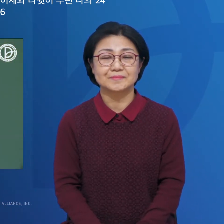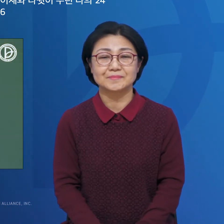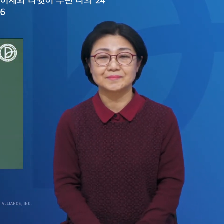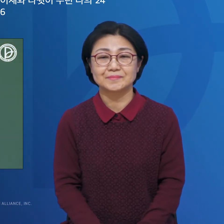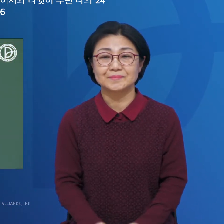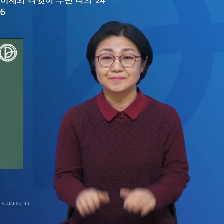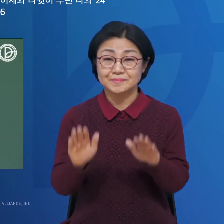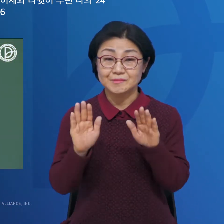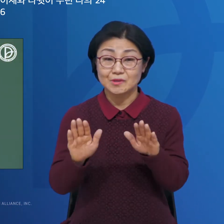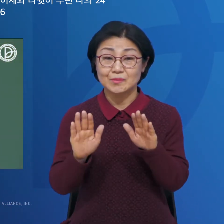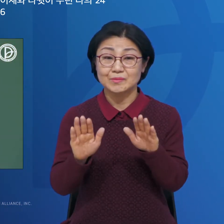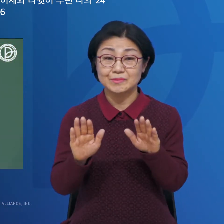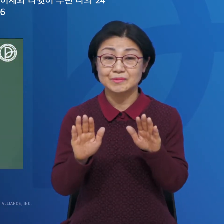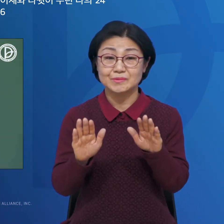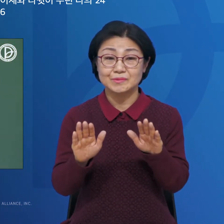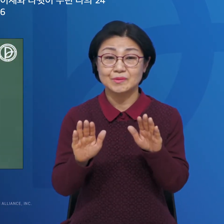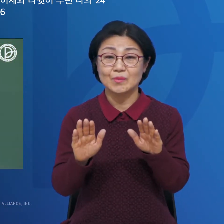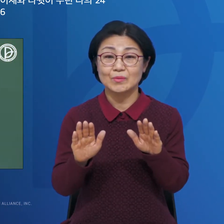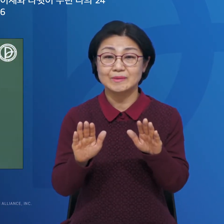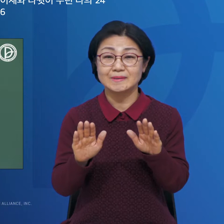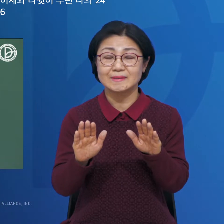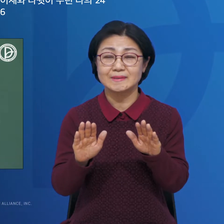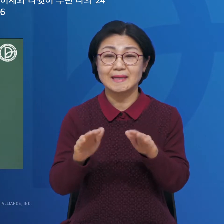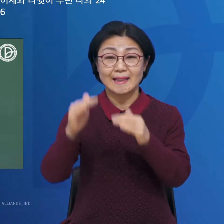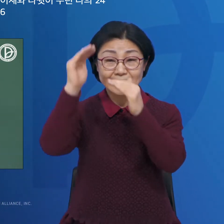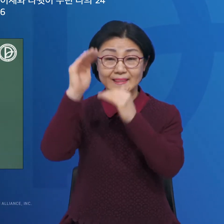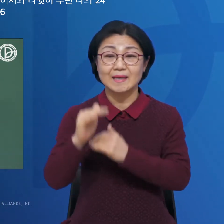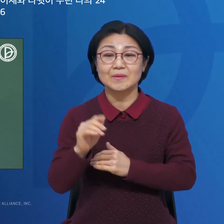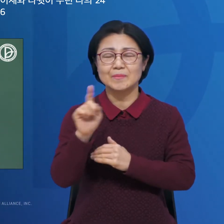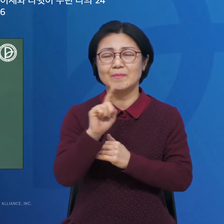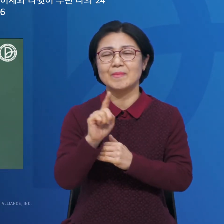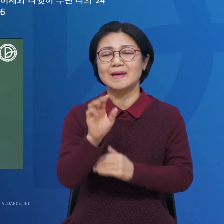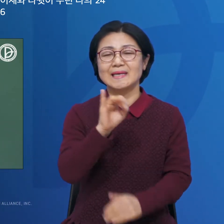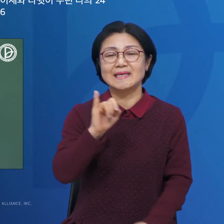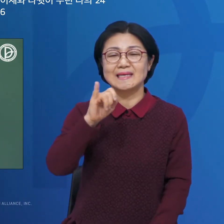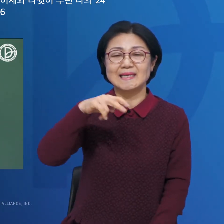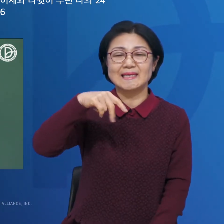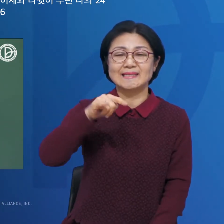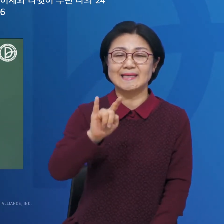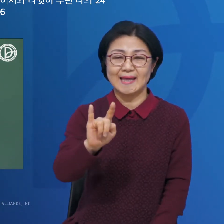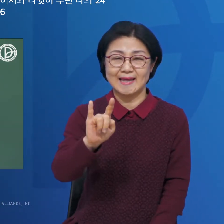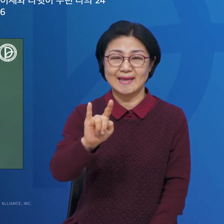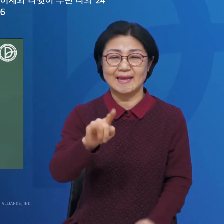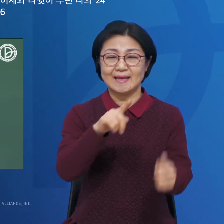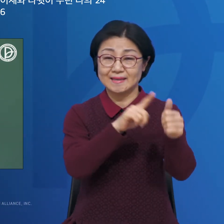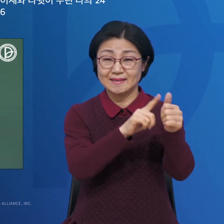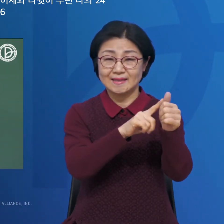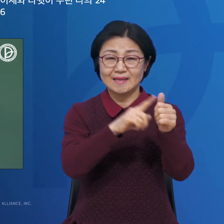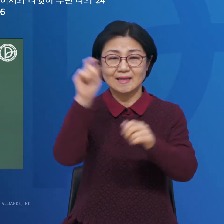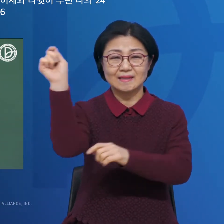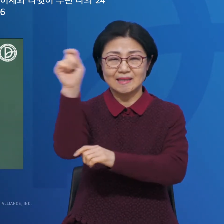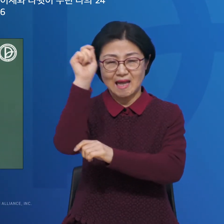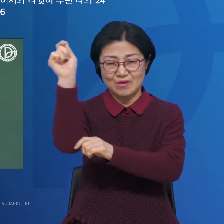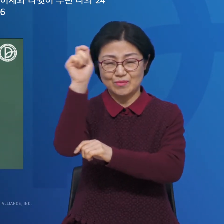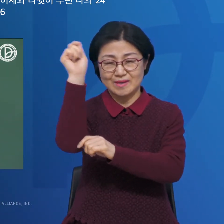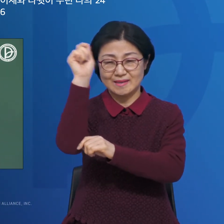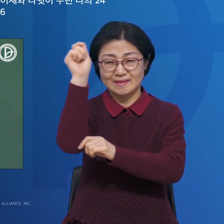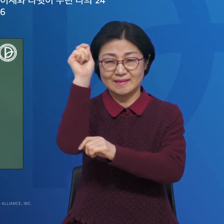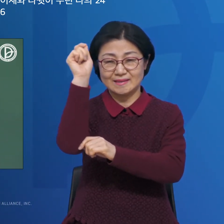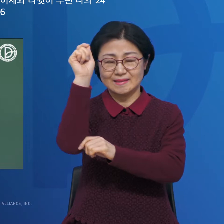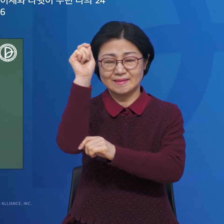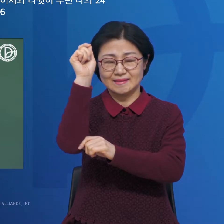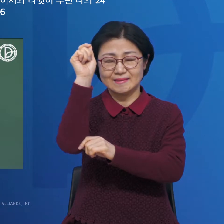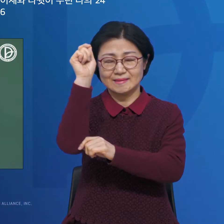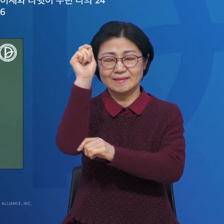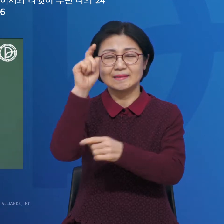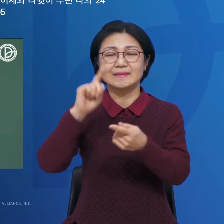오늘 공간, 다음 주 공간은 이새와 다윗에 관한 얘기입니다. Today's district message is on David and